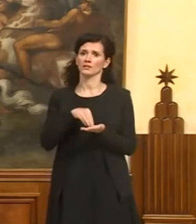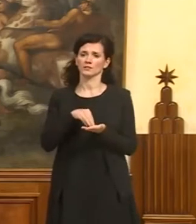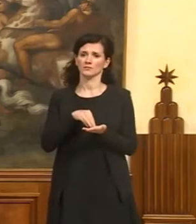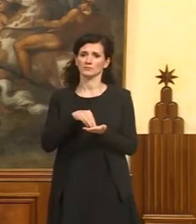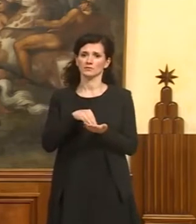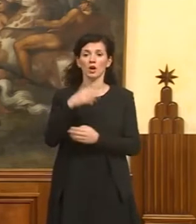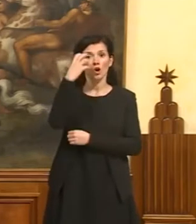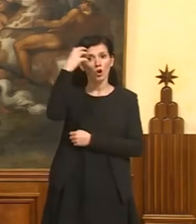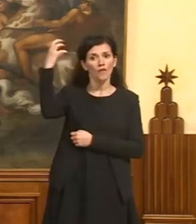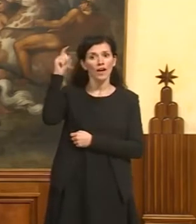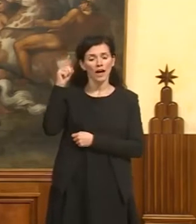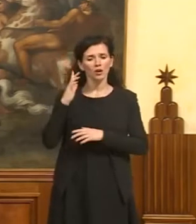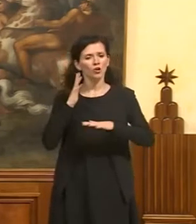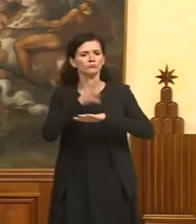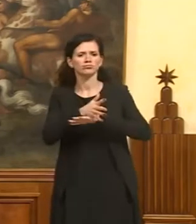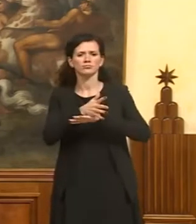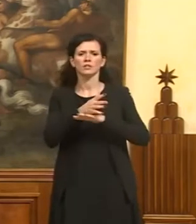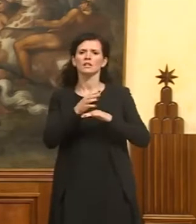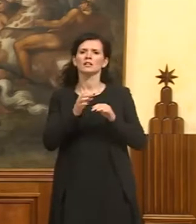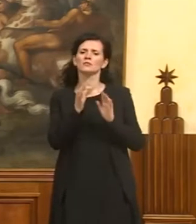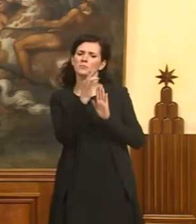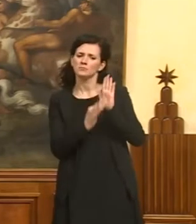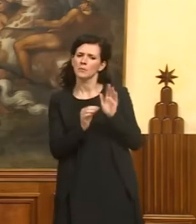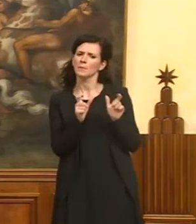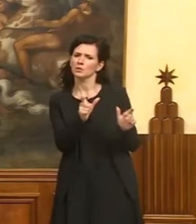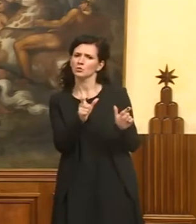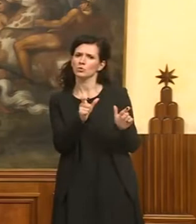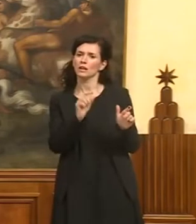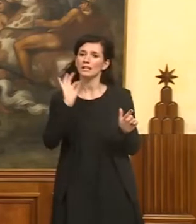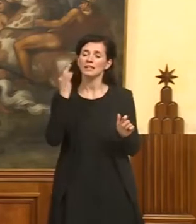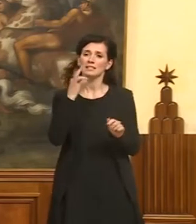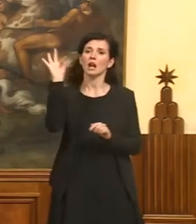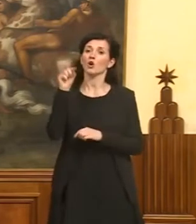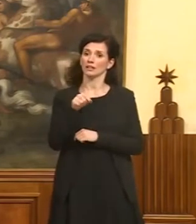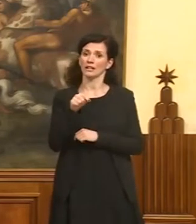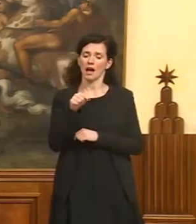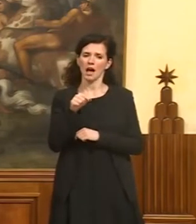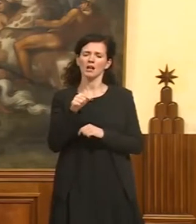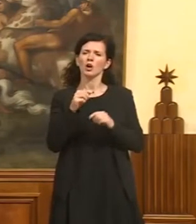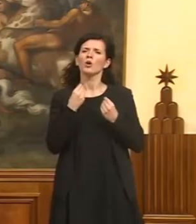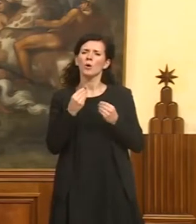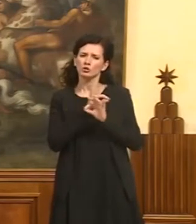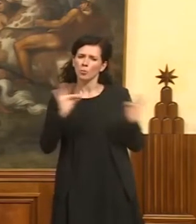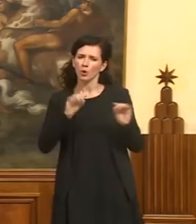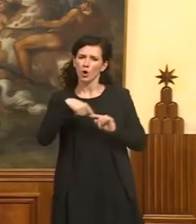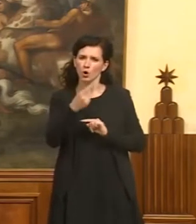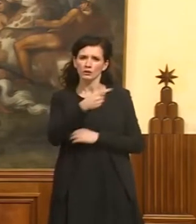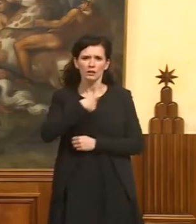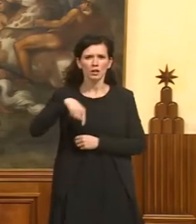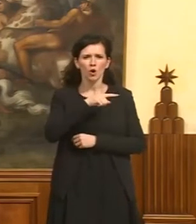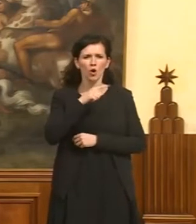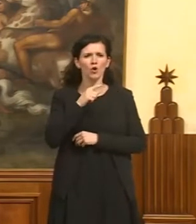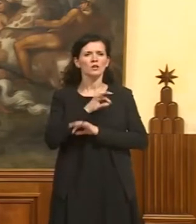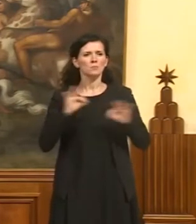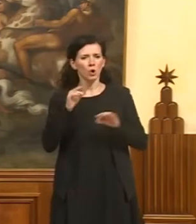con misure straordinarie che ci consentiranno di rialzare e ripartire quanto prima, di rialzare la testa e